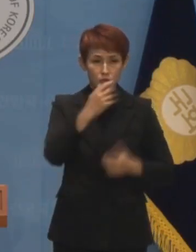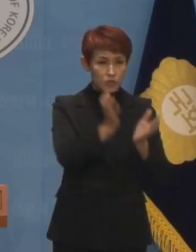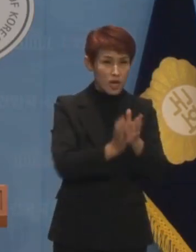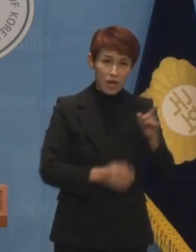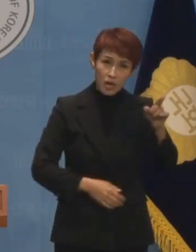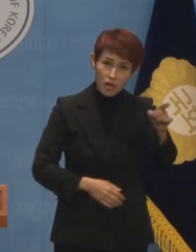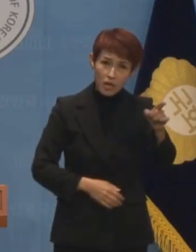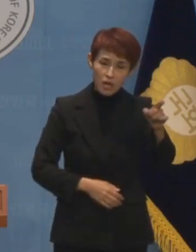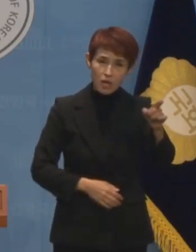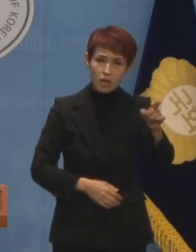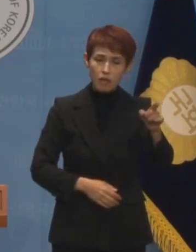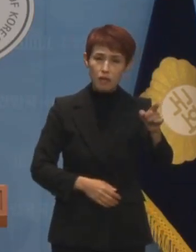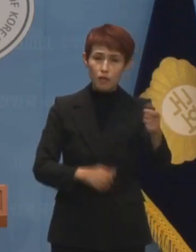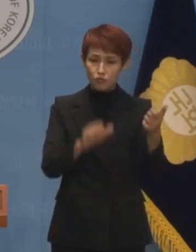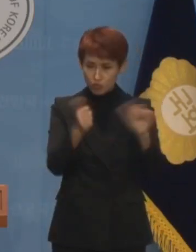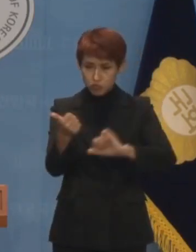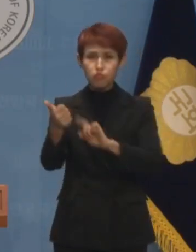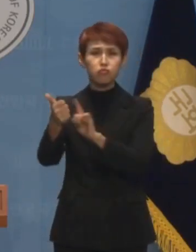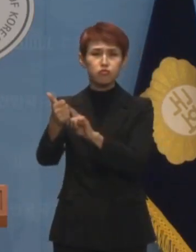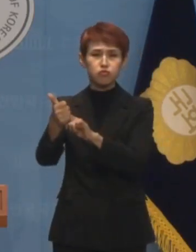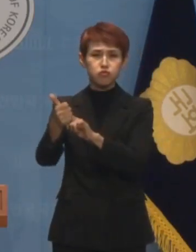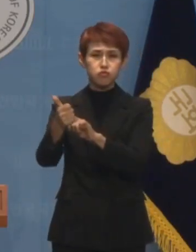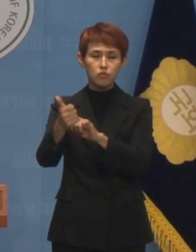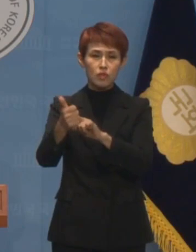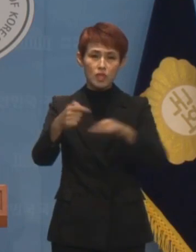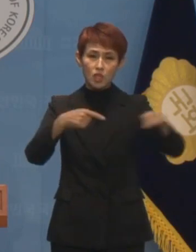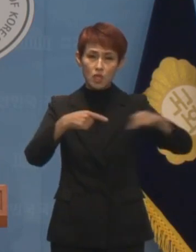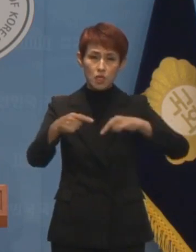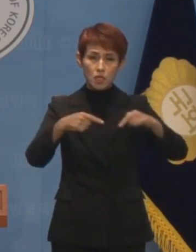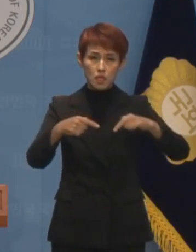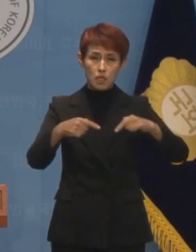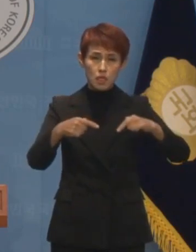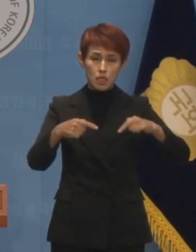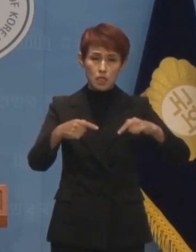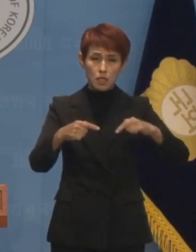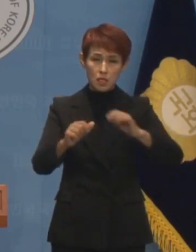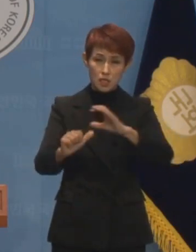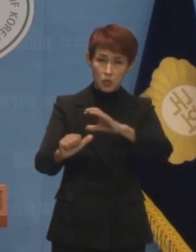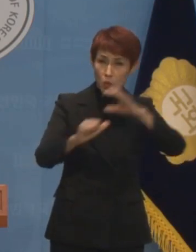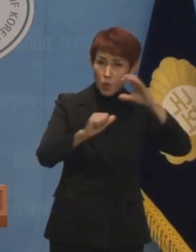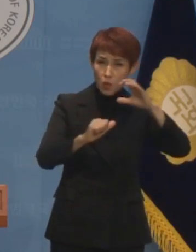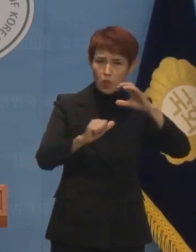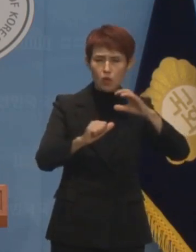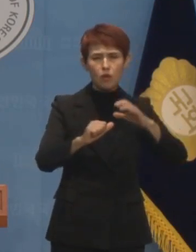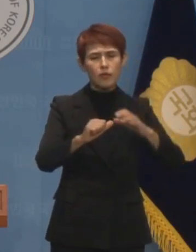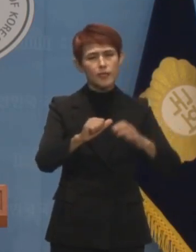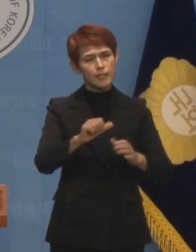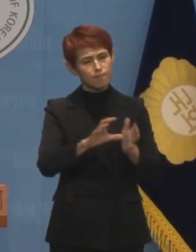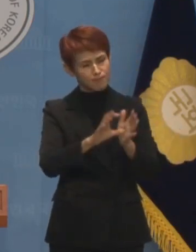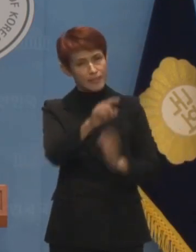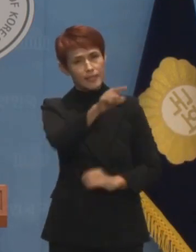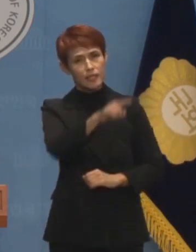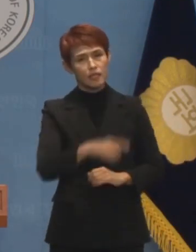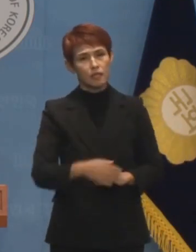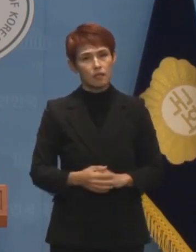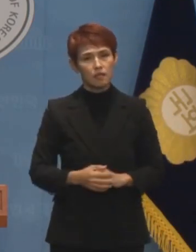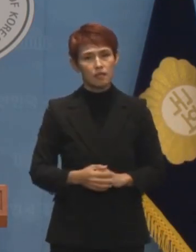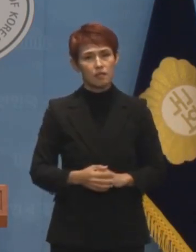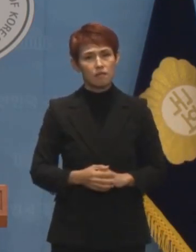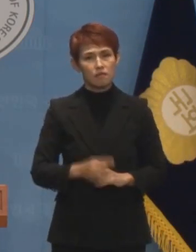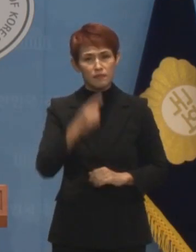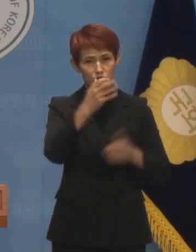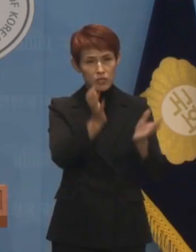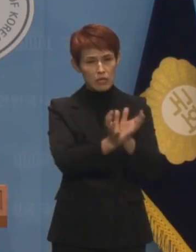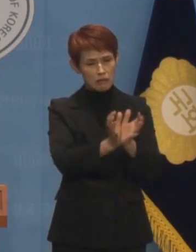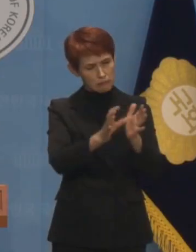민주당은 고인이 된 분까지 정쟁의 수단으로 활용하려는 패륜적 자세를 보이며 자신들의 천박함을